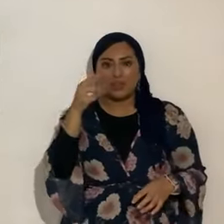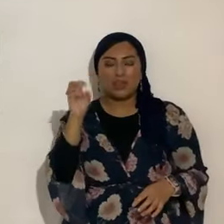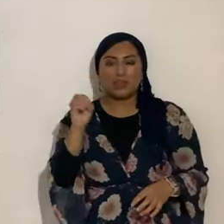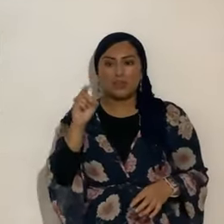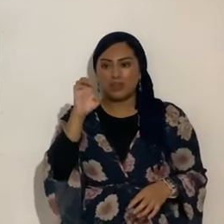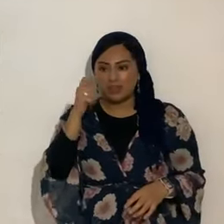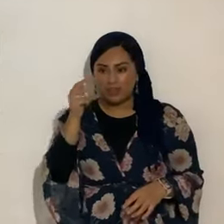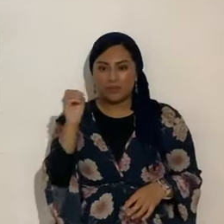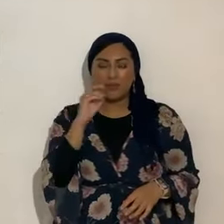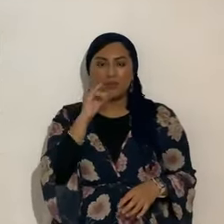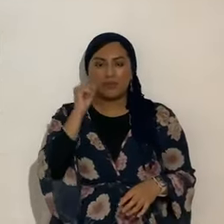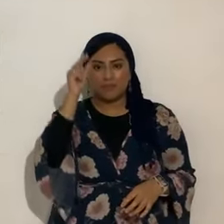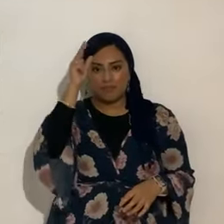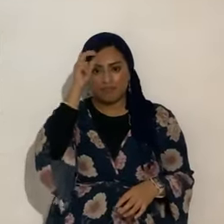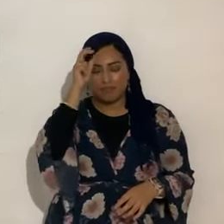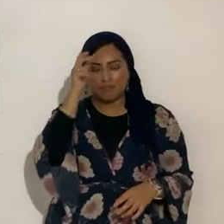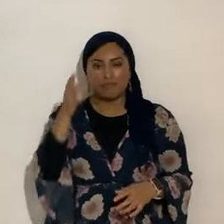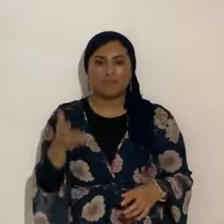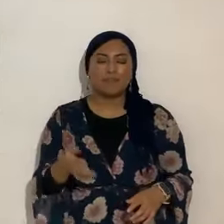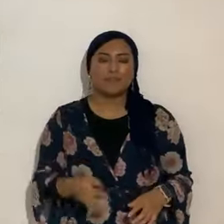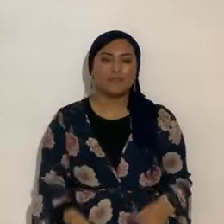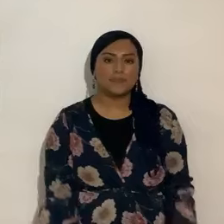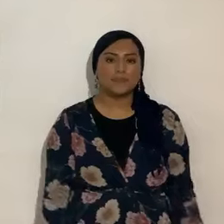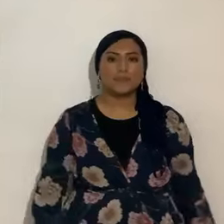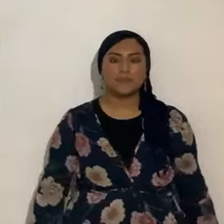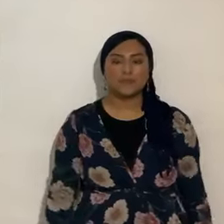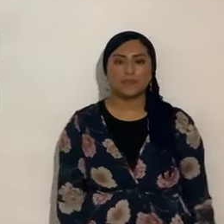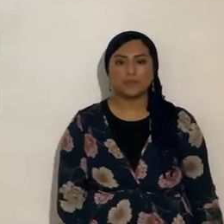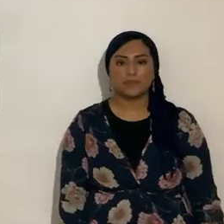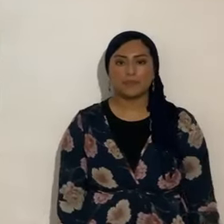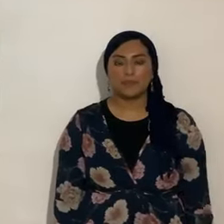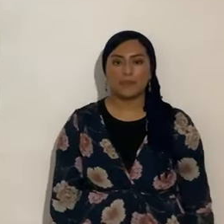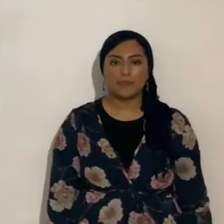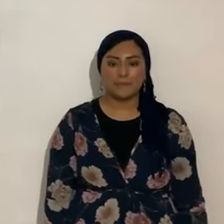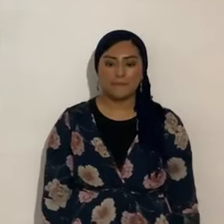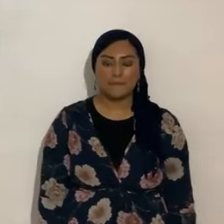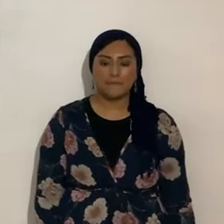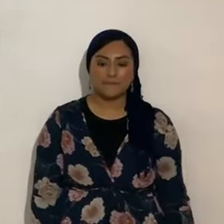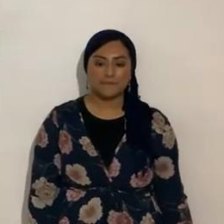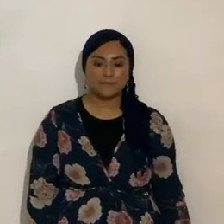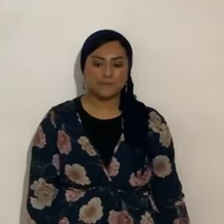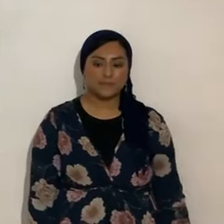ego es el mismo diablo hablando, Yahshua Mashiach reprenda eso. Entonces,